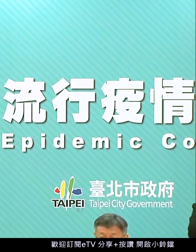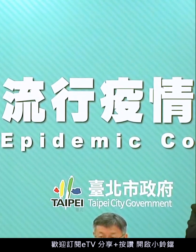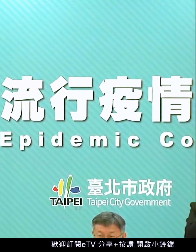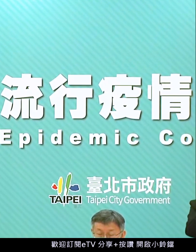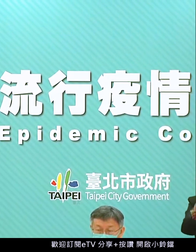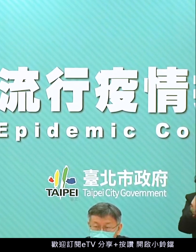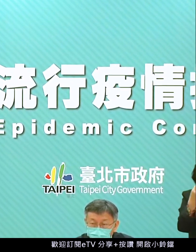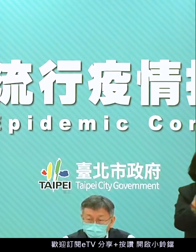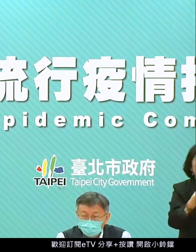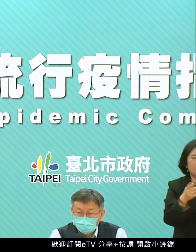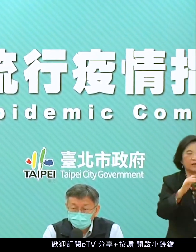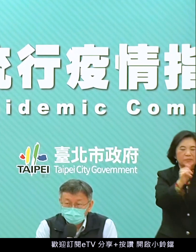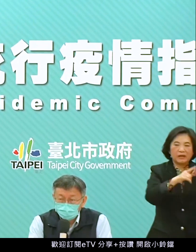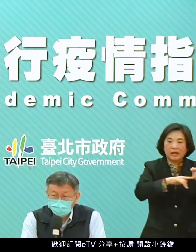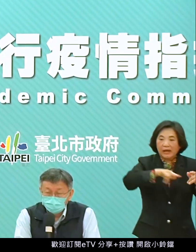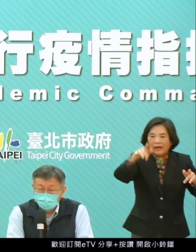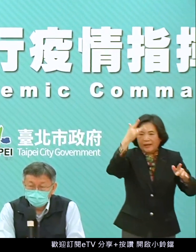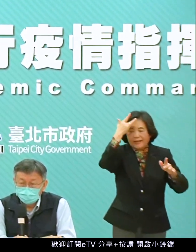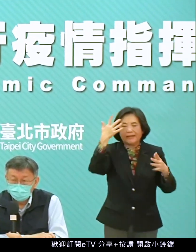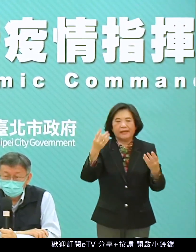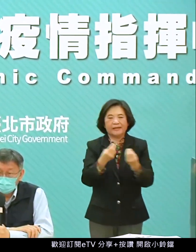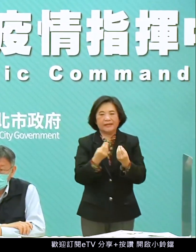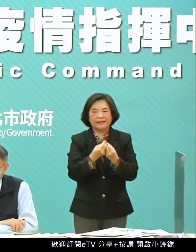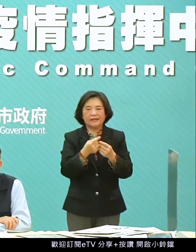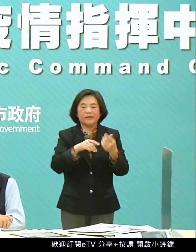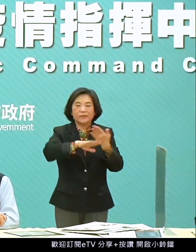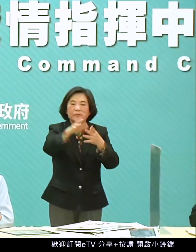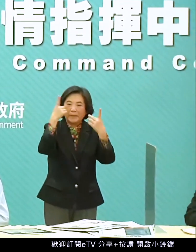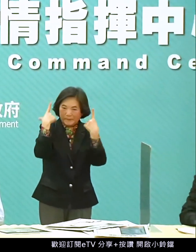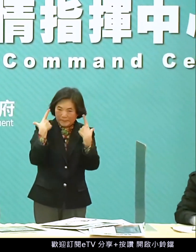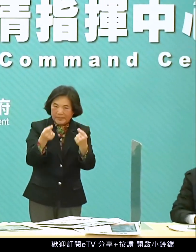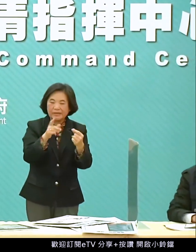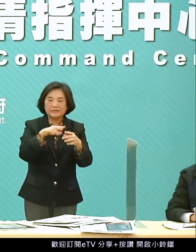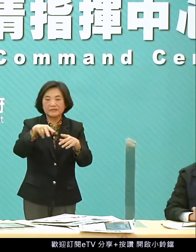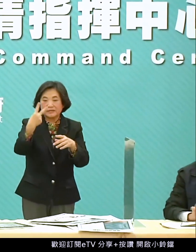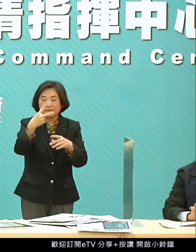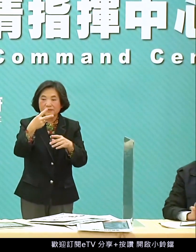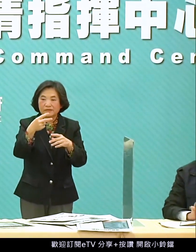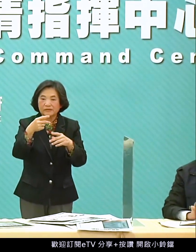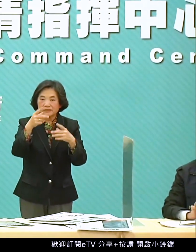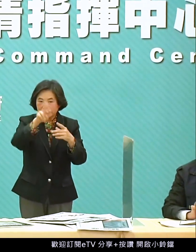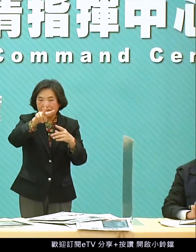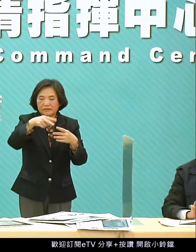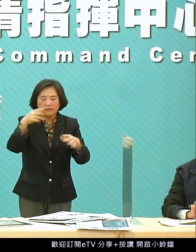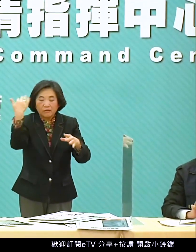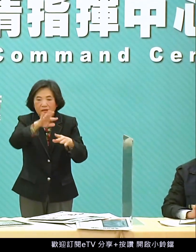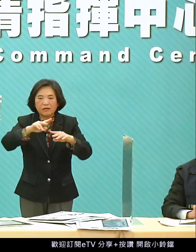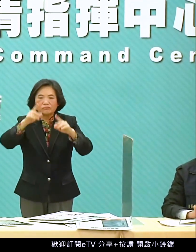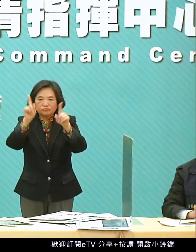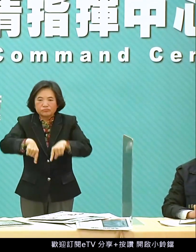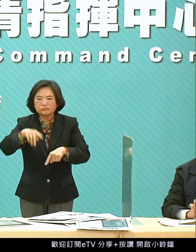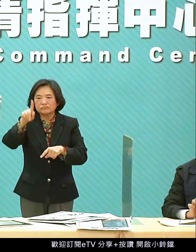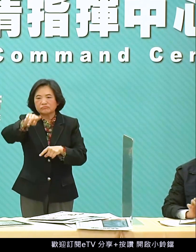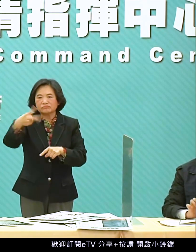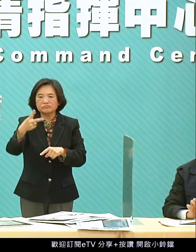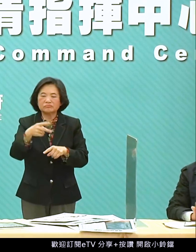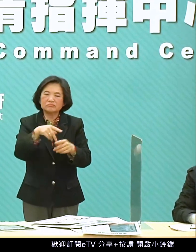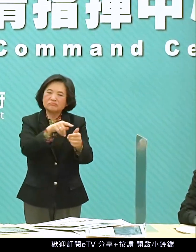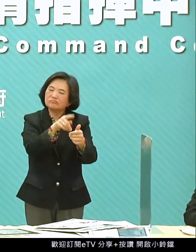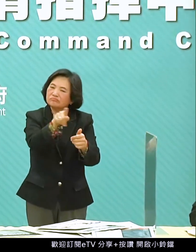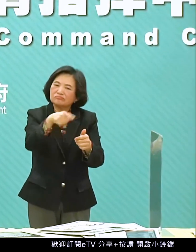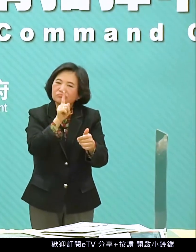快了，导致有一些民众呼空，那外面原本说的这个200超过2000也变1200，那您怎么看他们的说